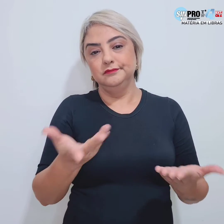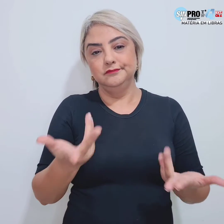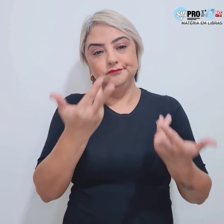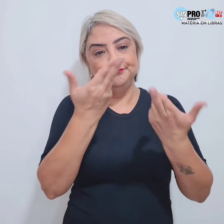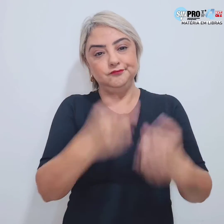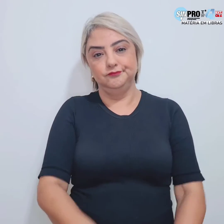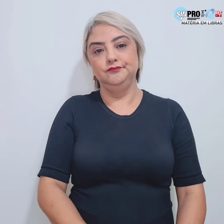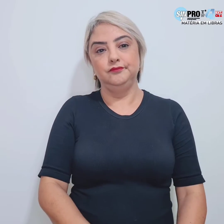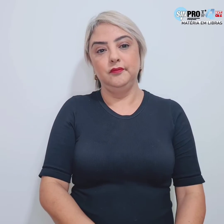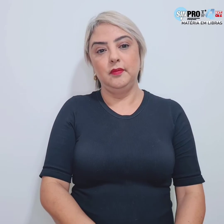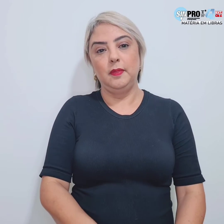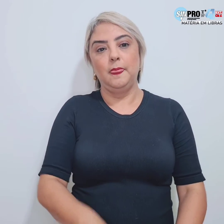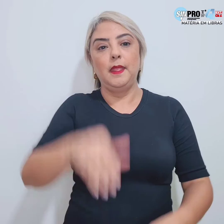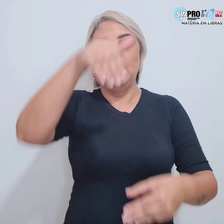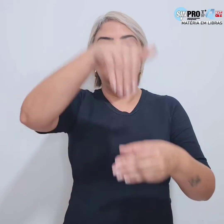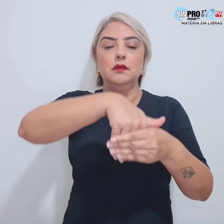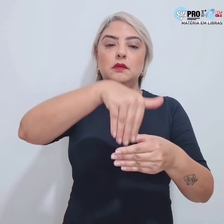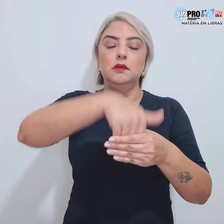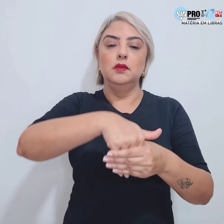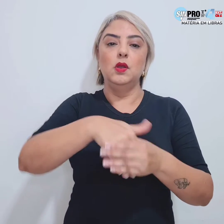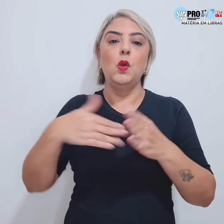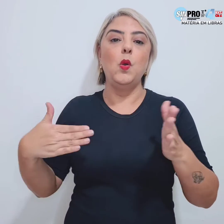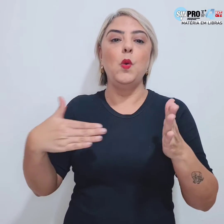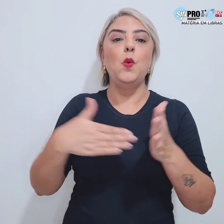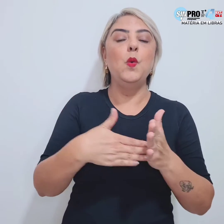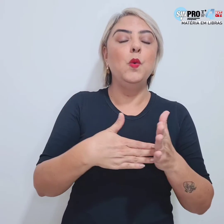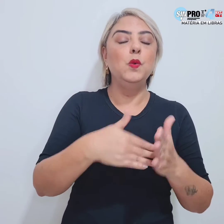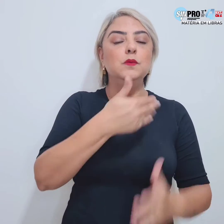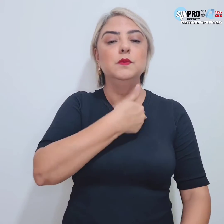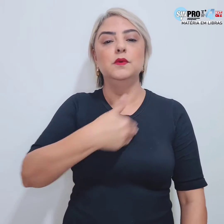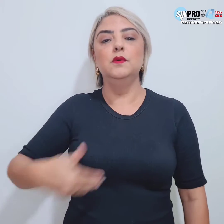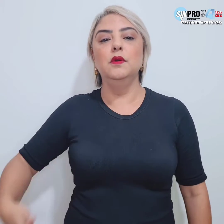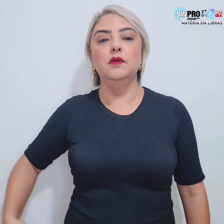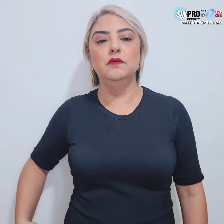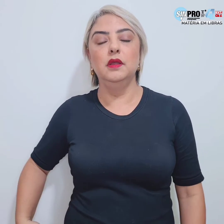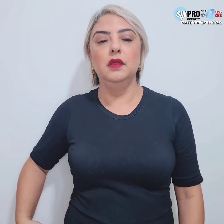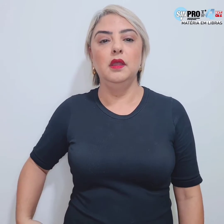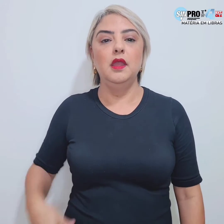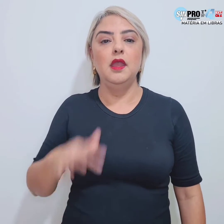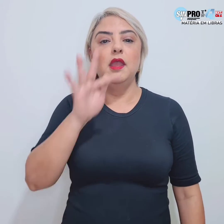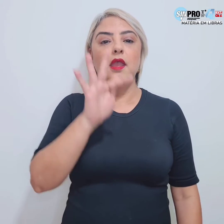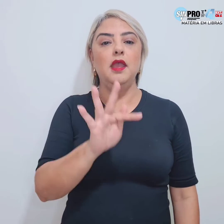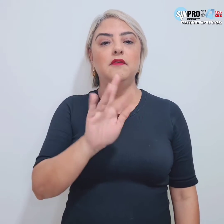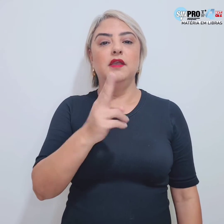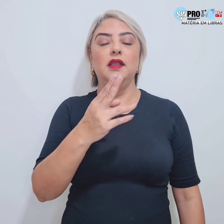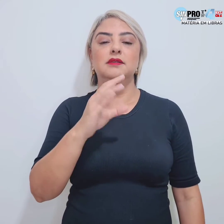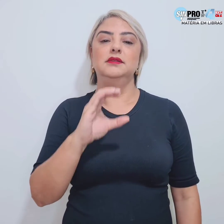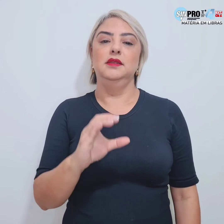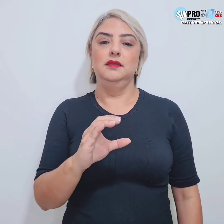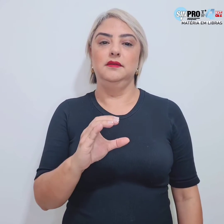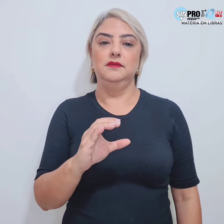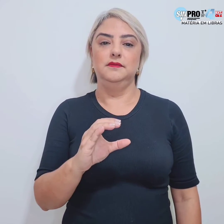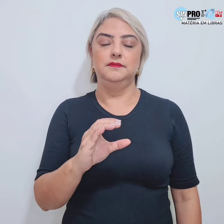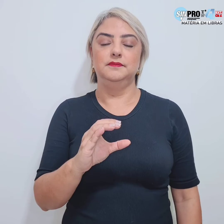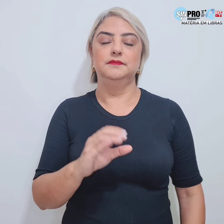pelas urnas desde o último governo de Fernando Henrique Cardoso, PSDB,